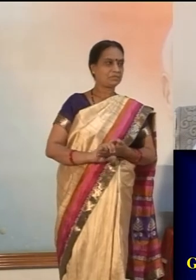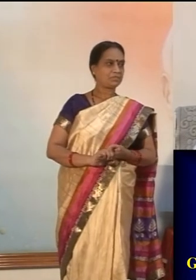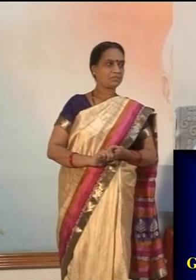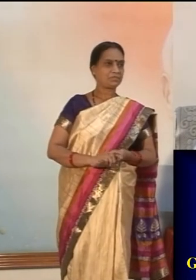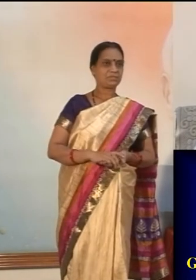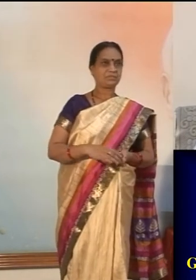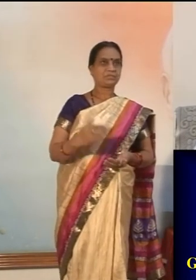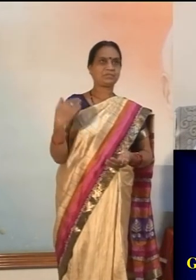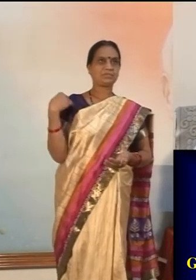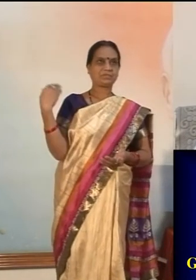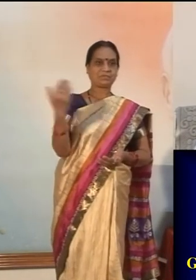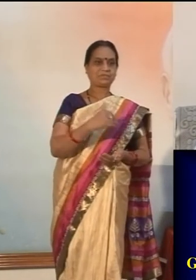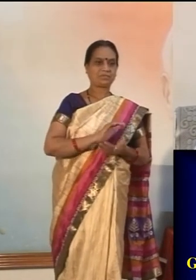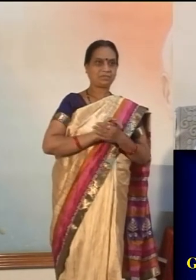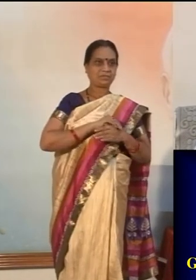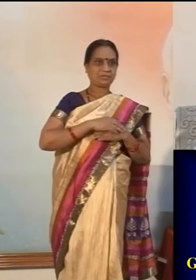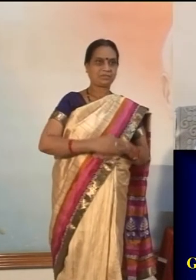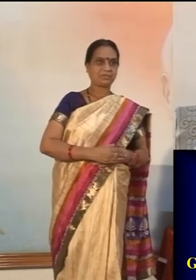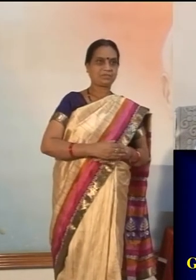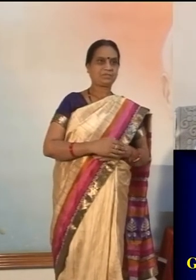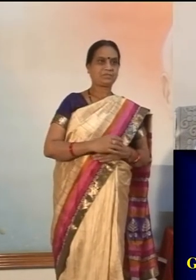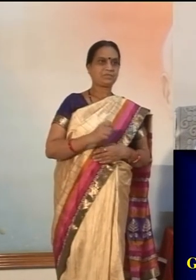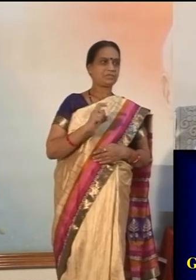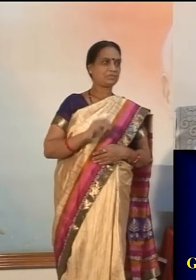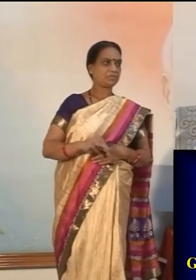हमारी मदद करेंगे।